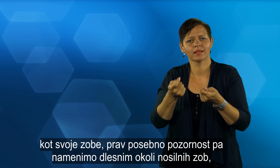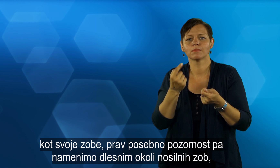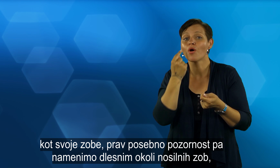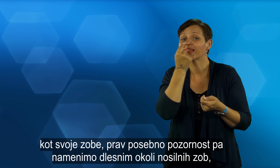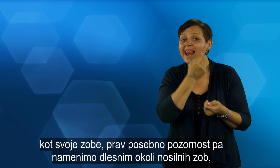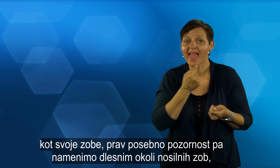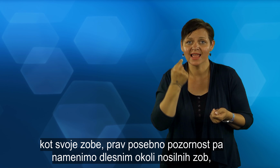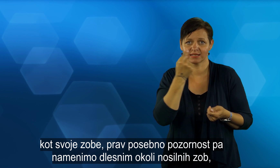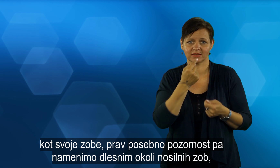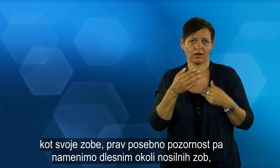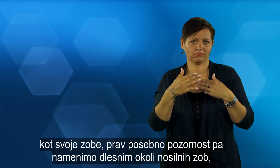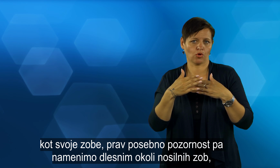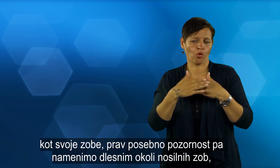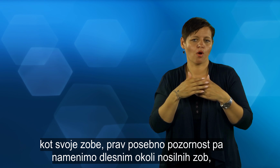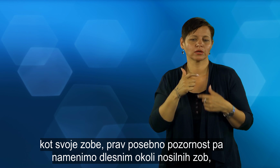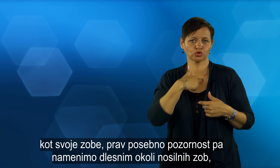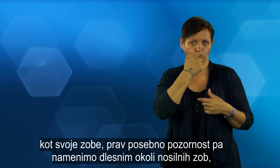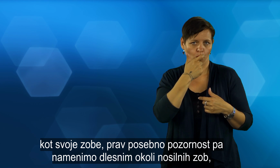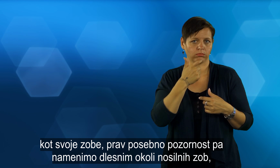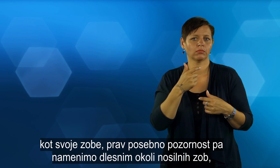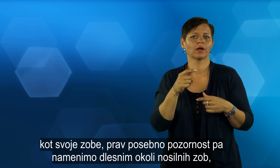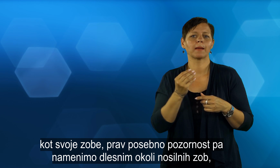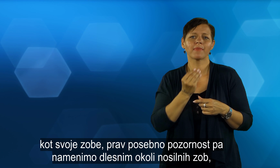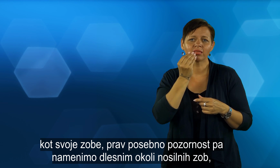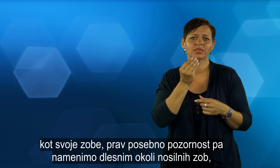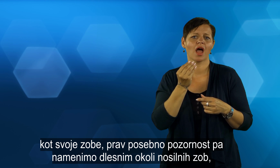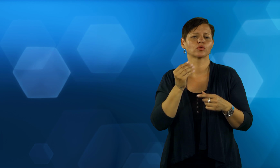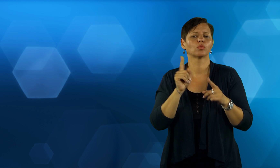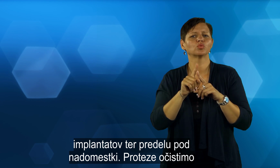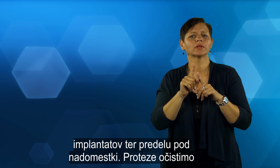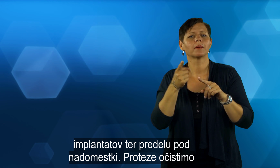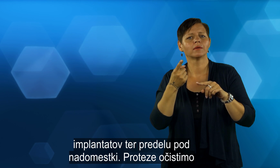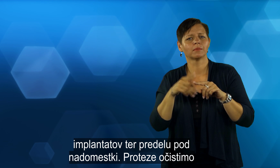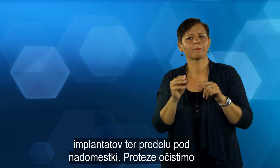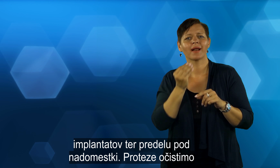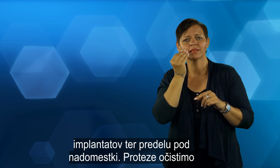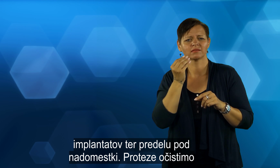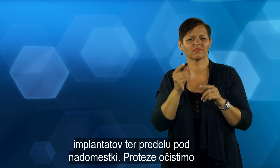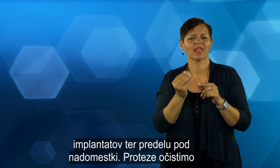nosilnih zob, implantatov ter predelu pod nadomestki.